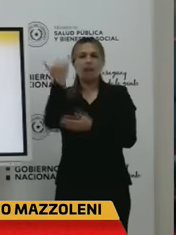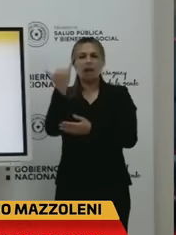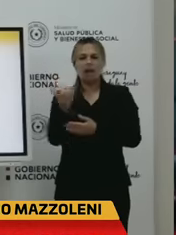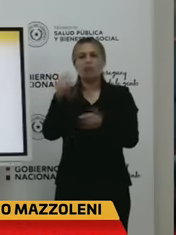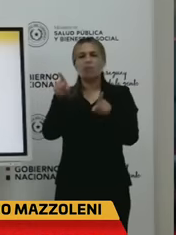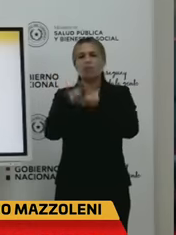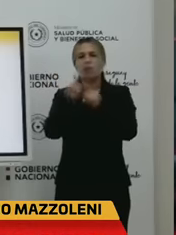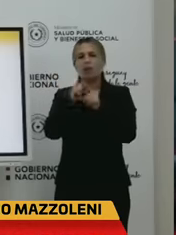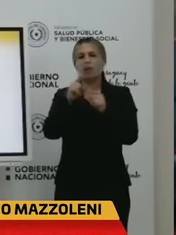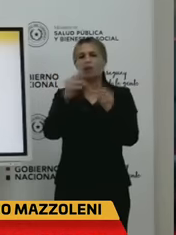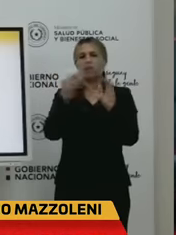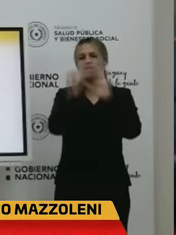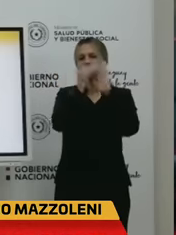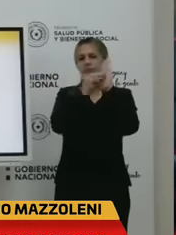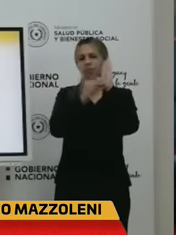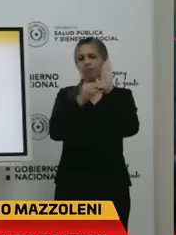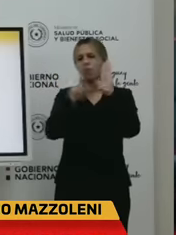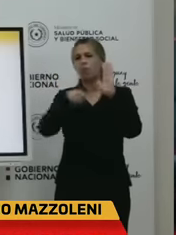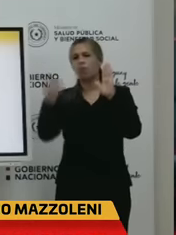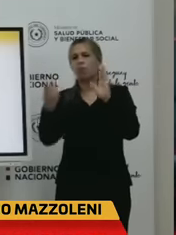casos estima tiene el Ministerio?